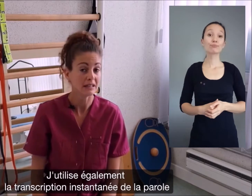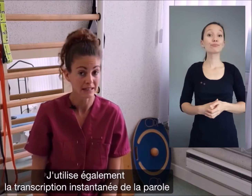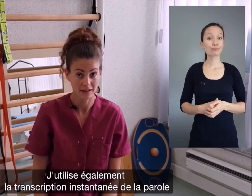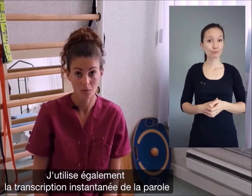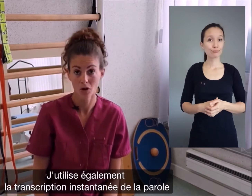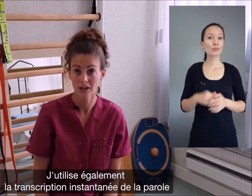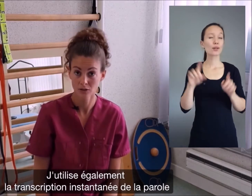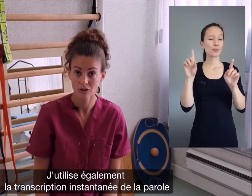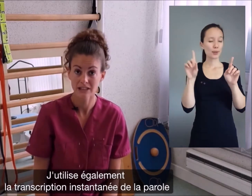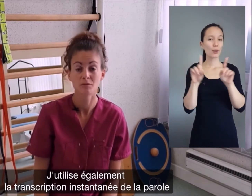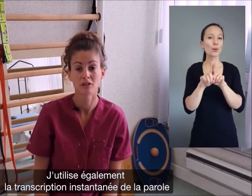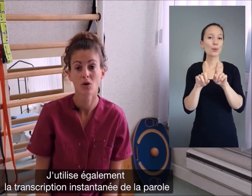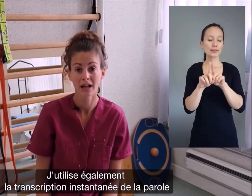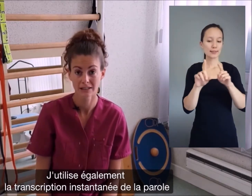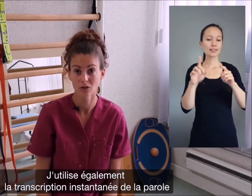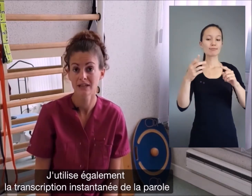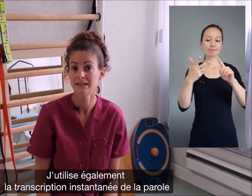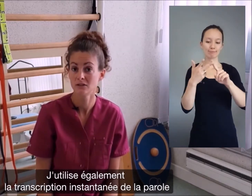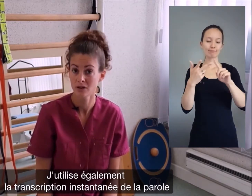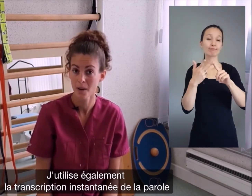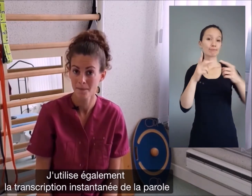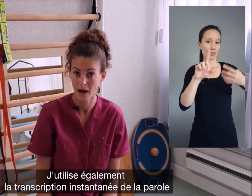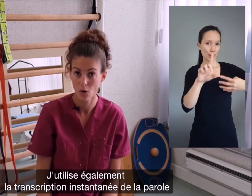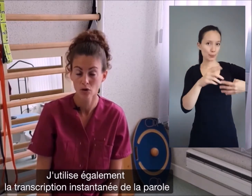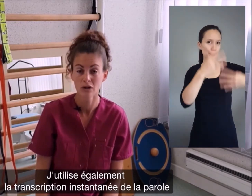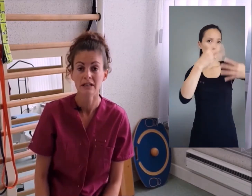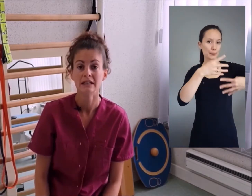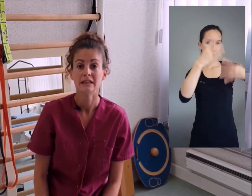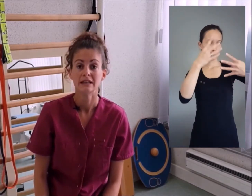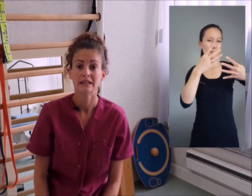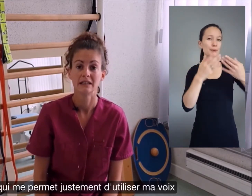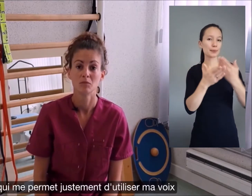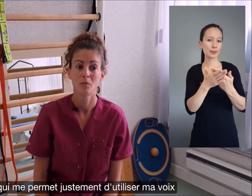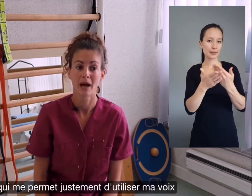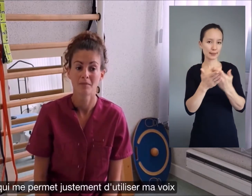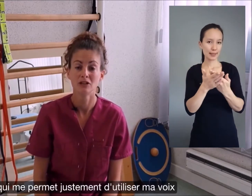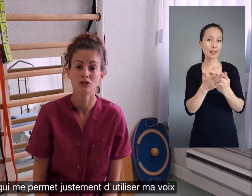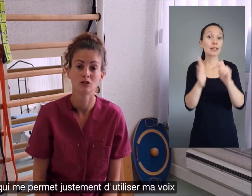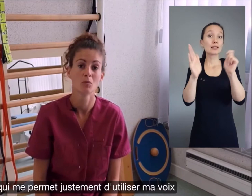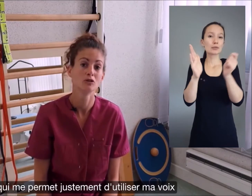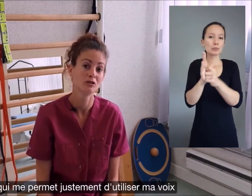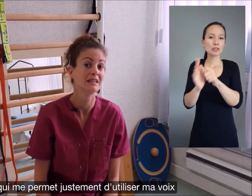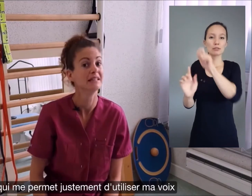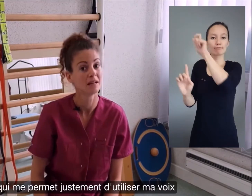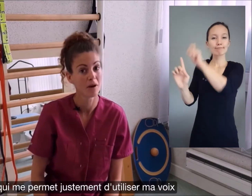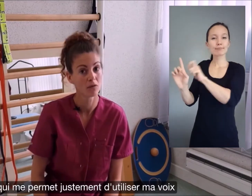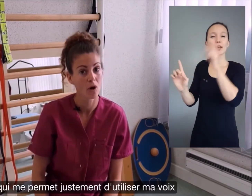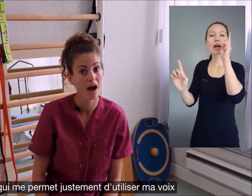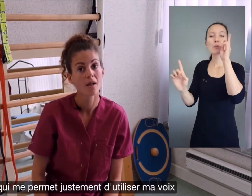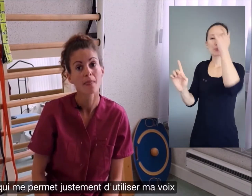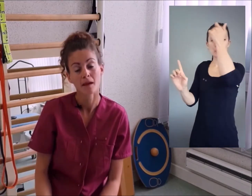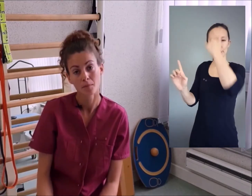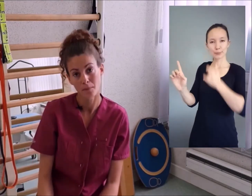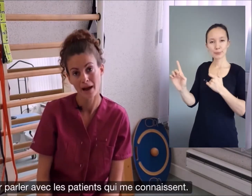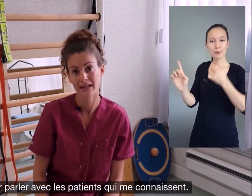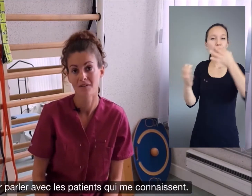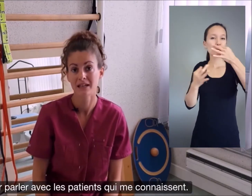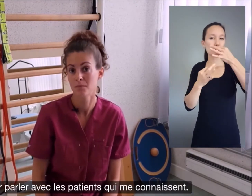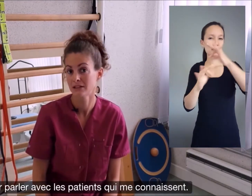j'utilise également la transcription instantanée de la parole, qui me permet justement d'utiliser ma voix pour parler avec les